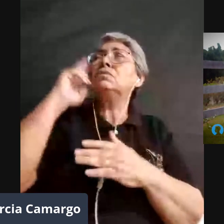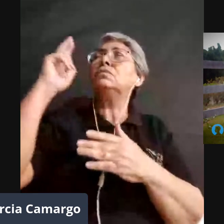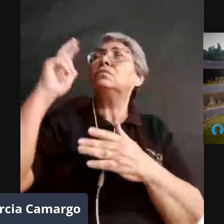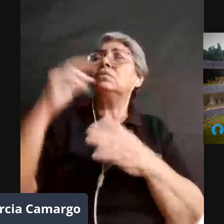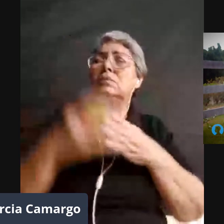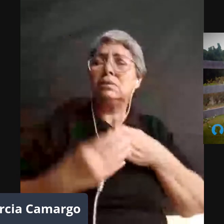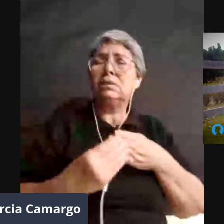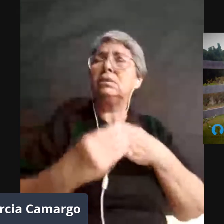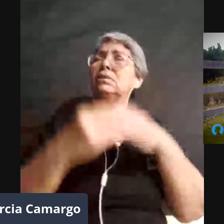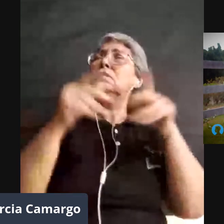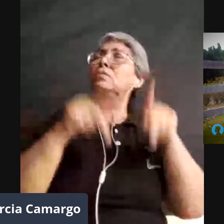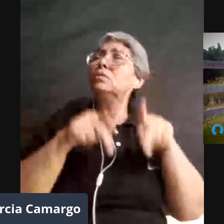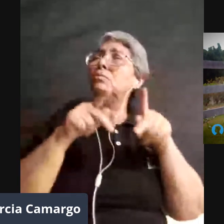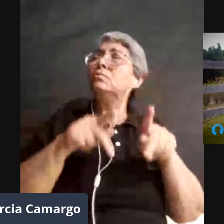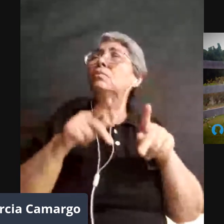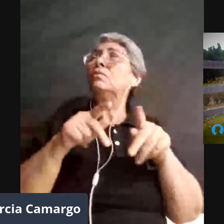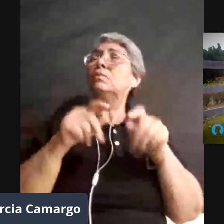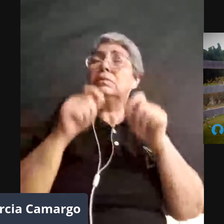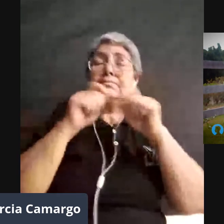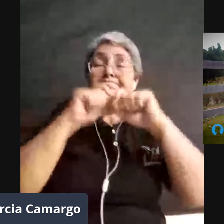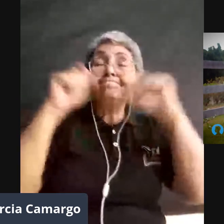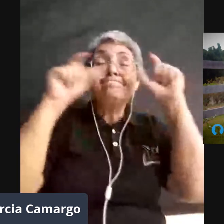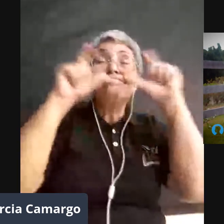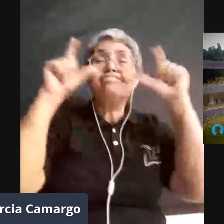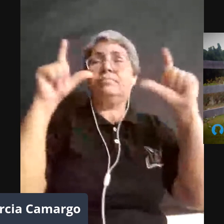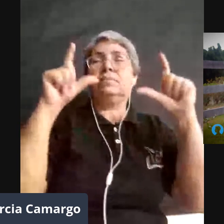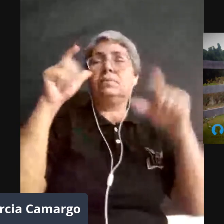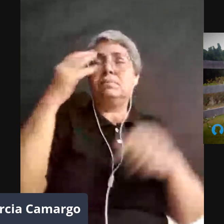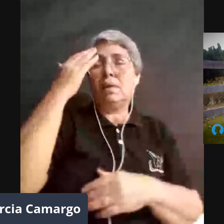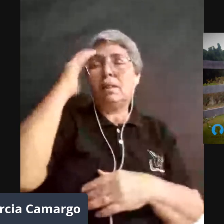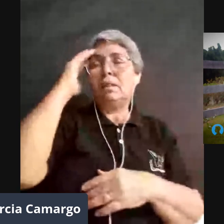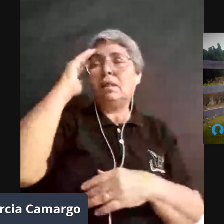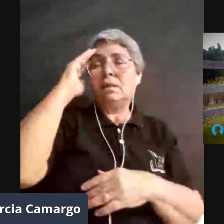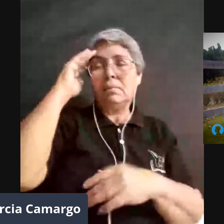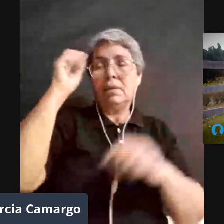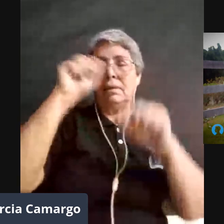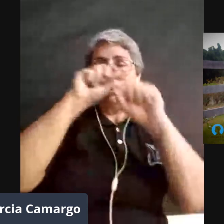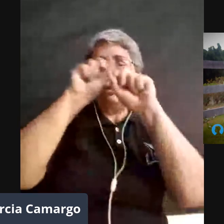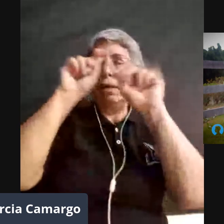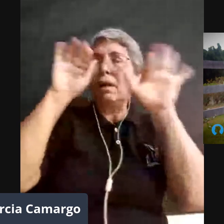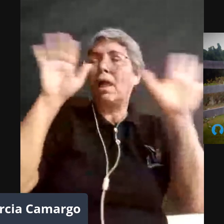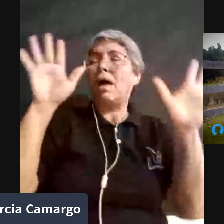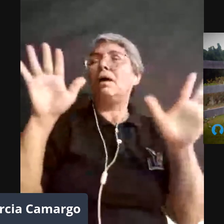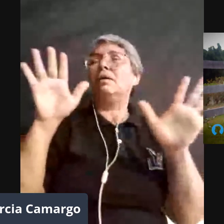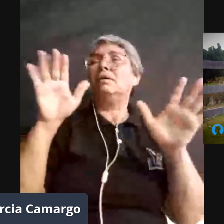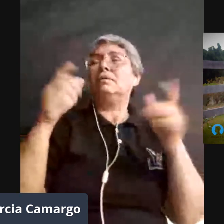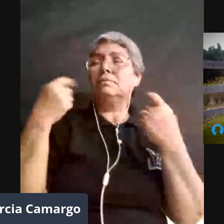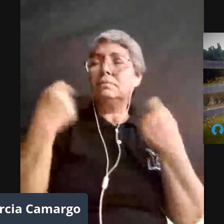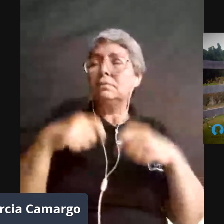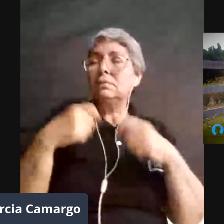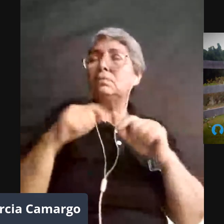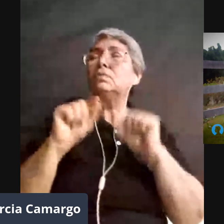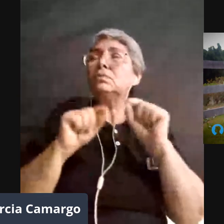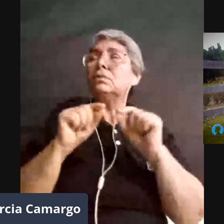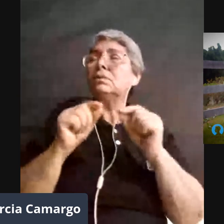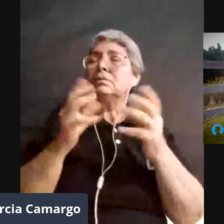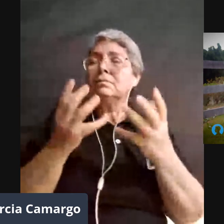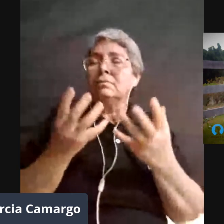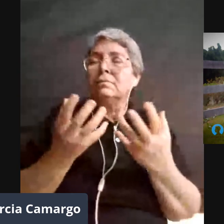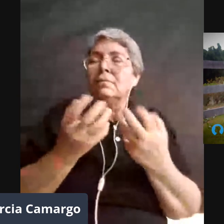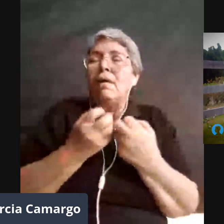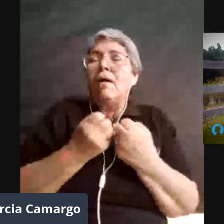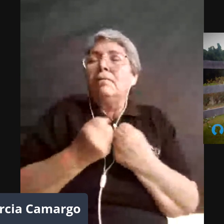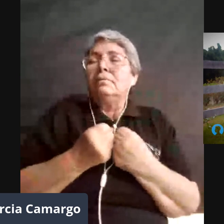abra os olhos e possa entender, e possa ouvir, e possa, Pai, recolher a verdade em nossos